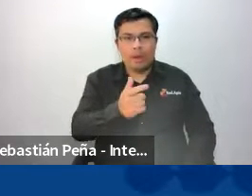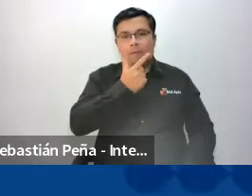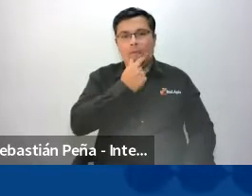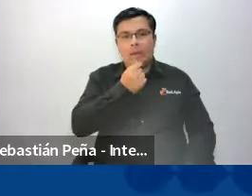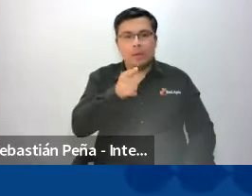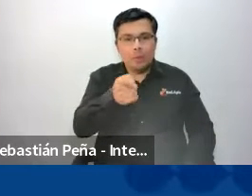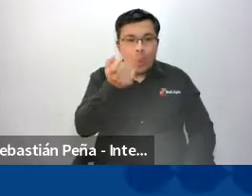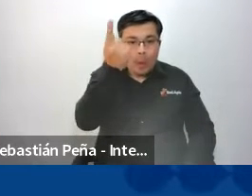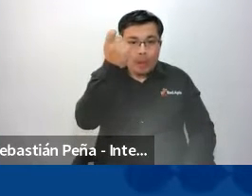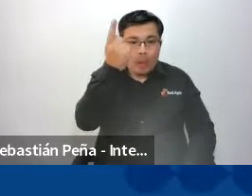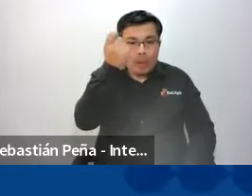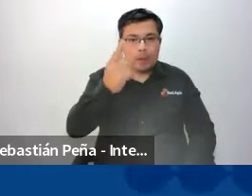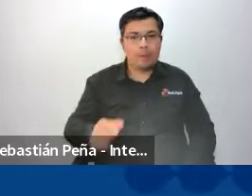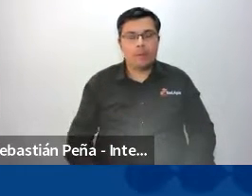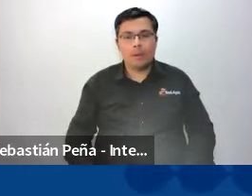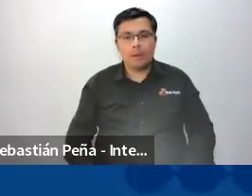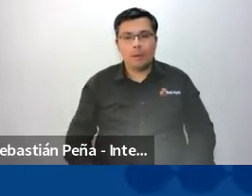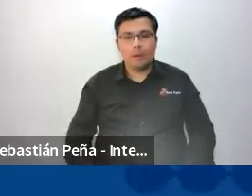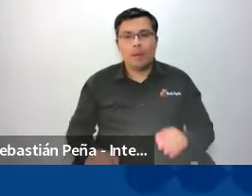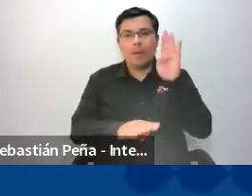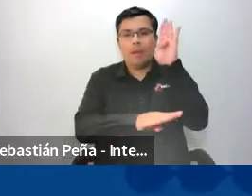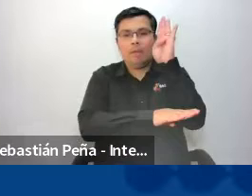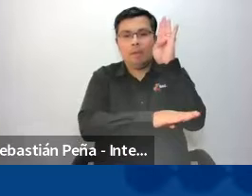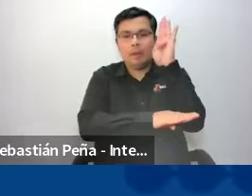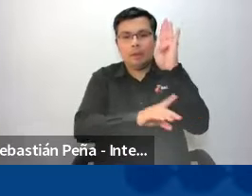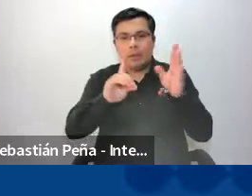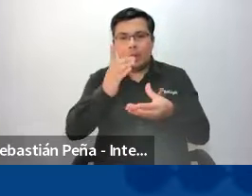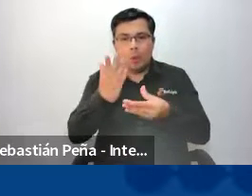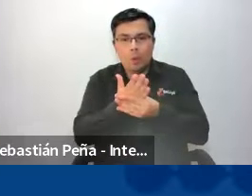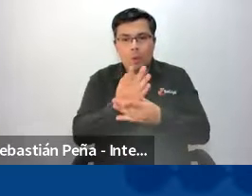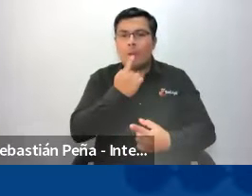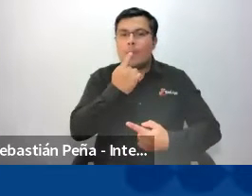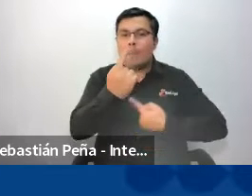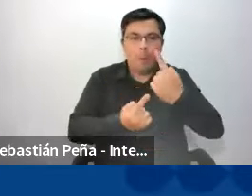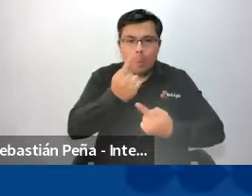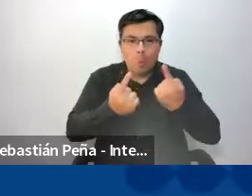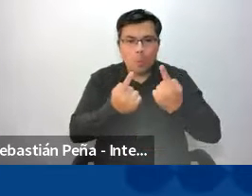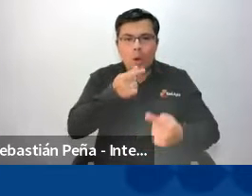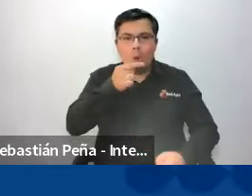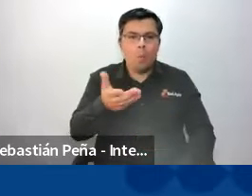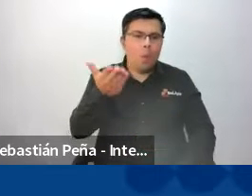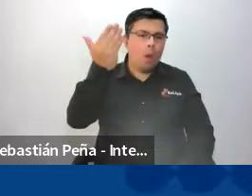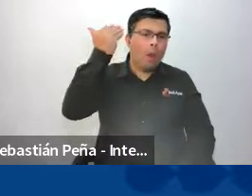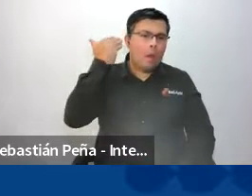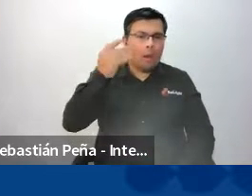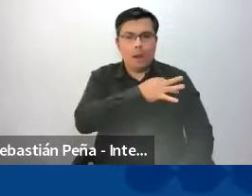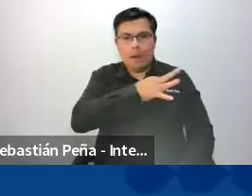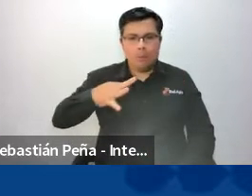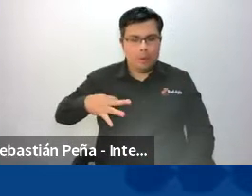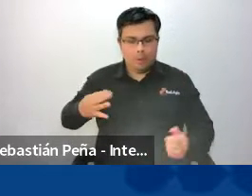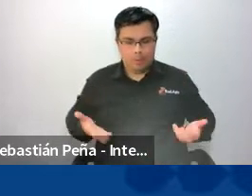usamos a la base el documento de preguntas frecuentes que hace poco tiempo el Ministerio dispuso para el sistema